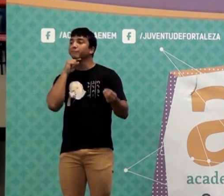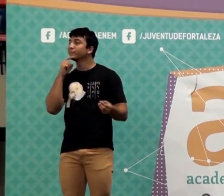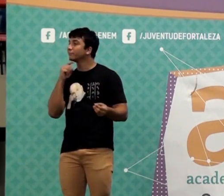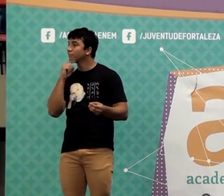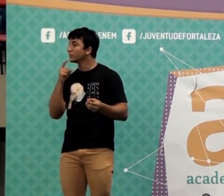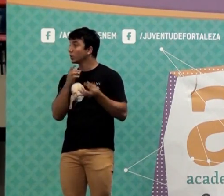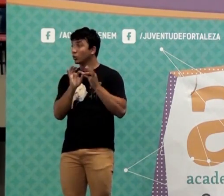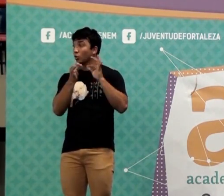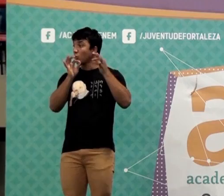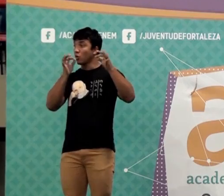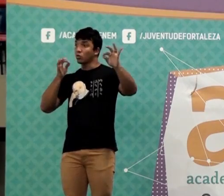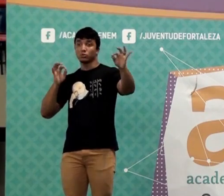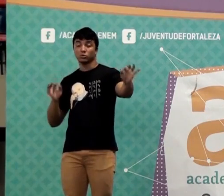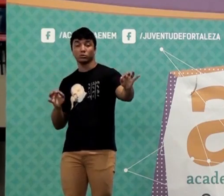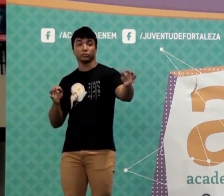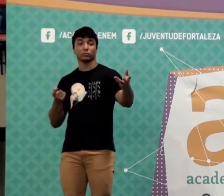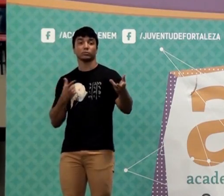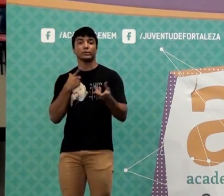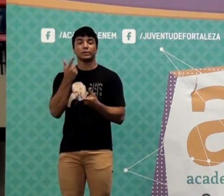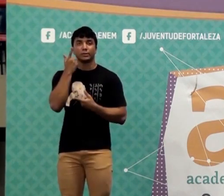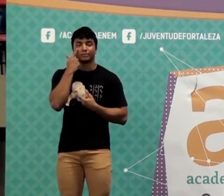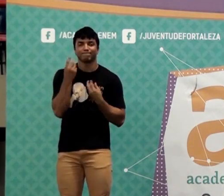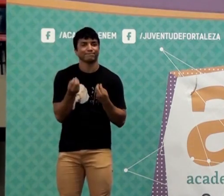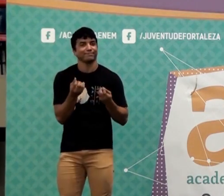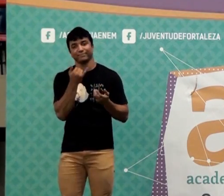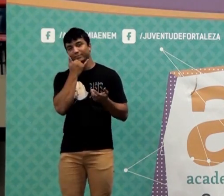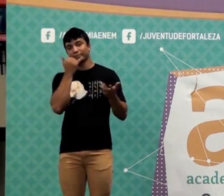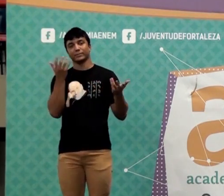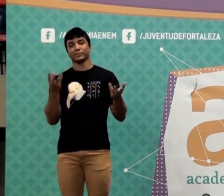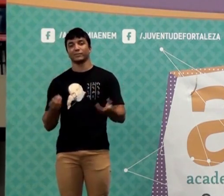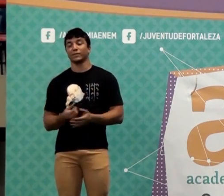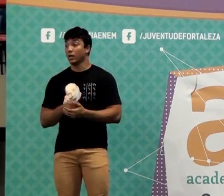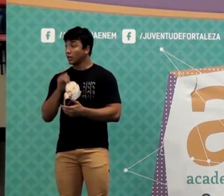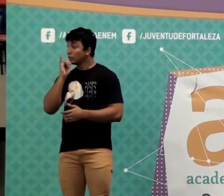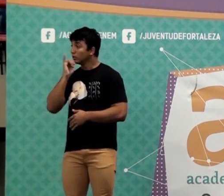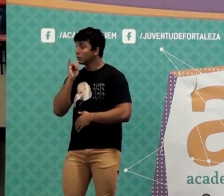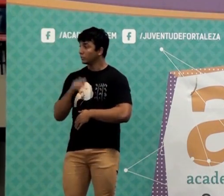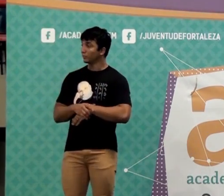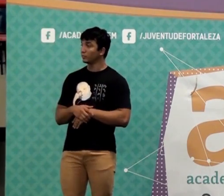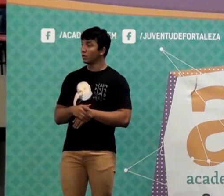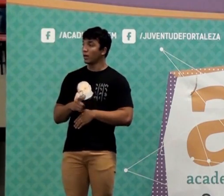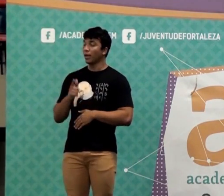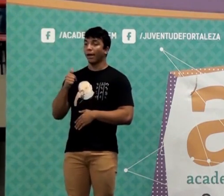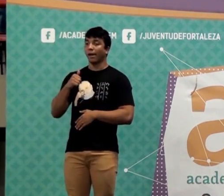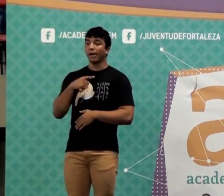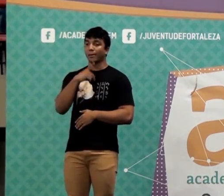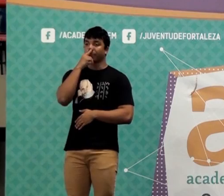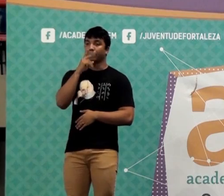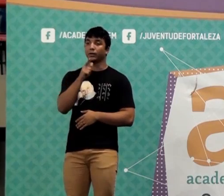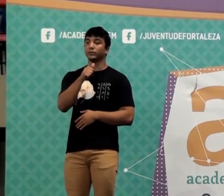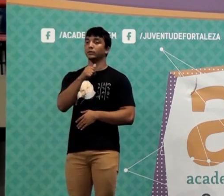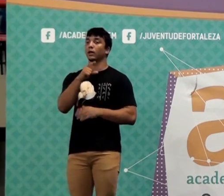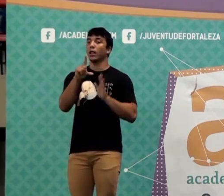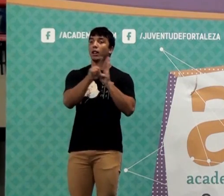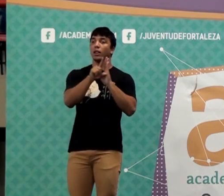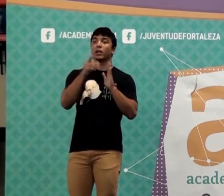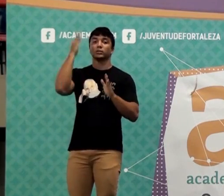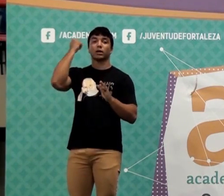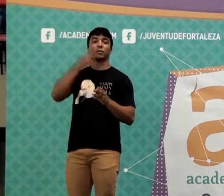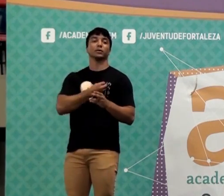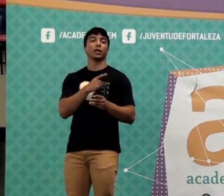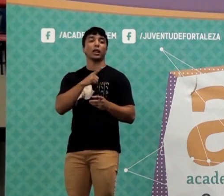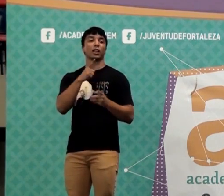viagem? Tá? Como não tem comércio, tem rei. Cadê o rei? Vamos supor que o rei